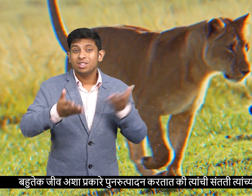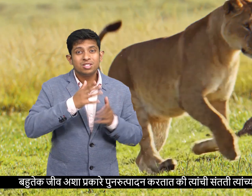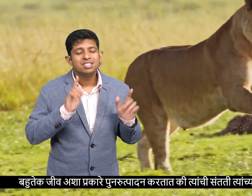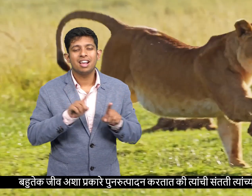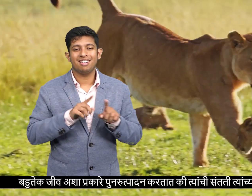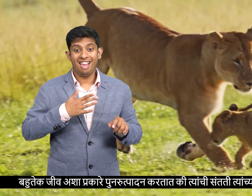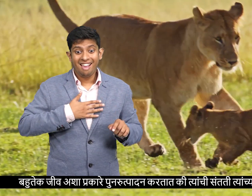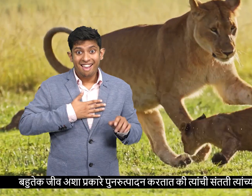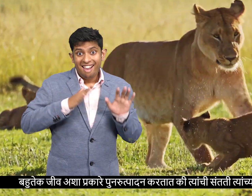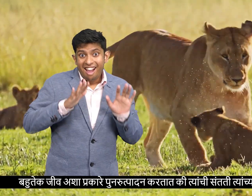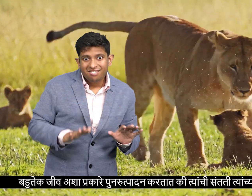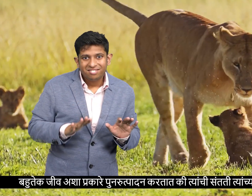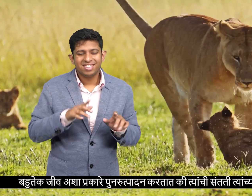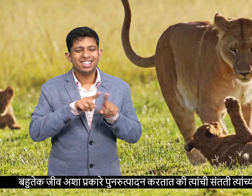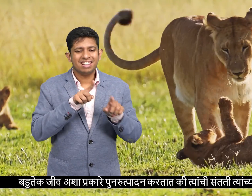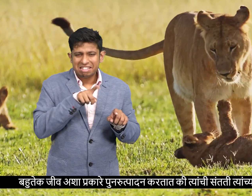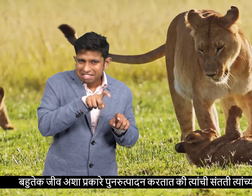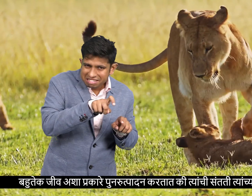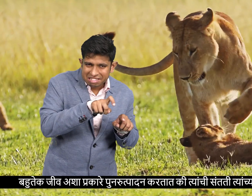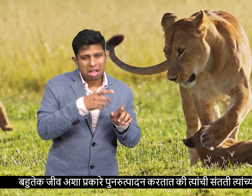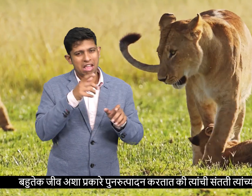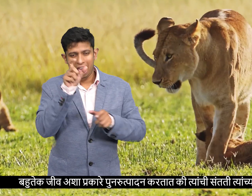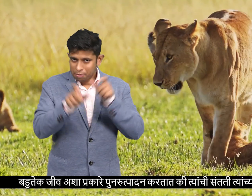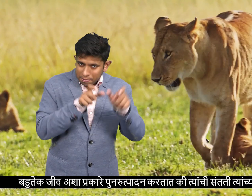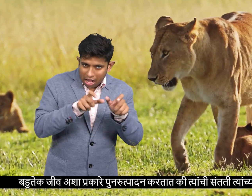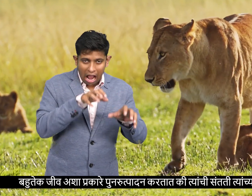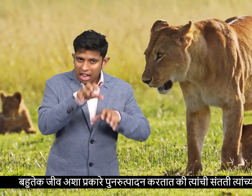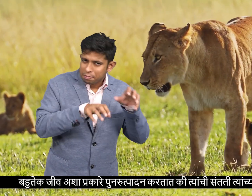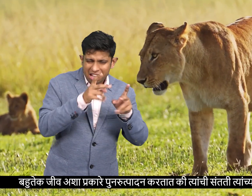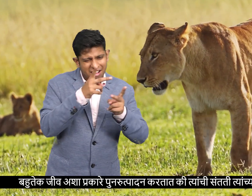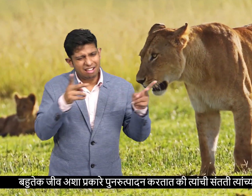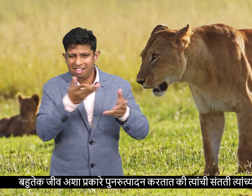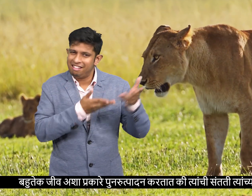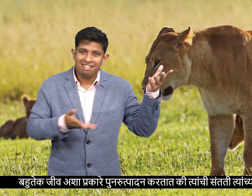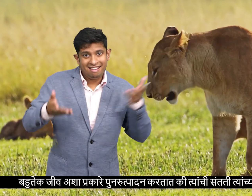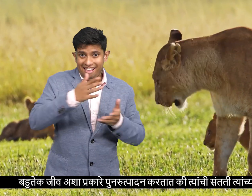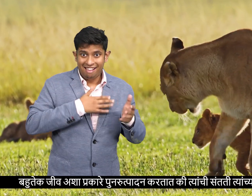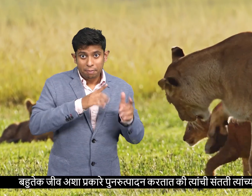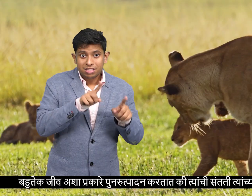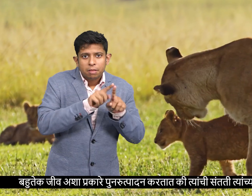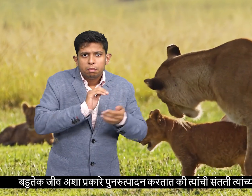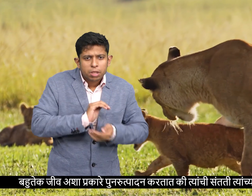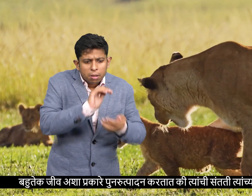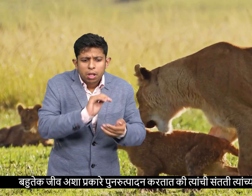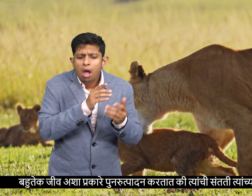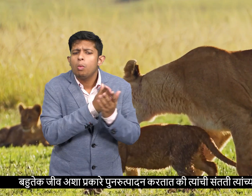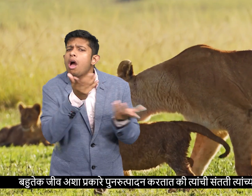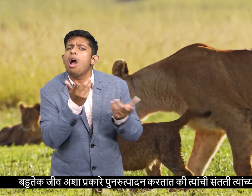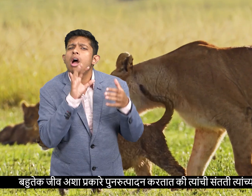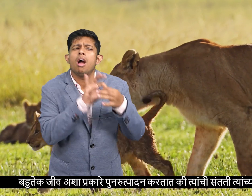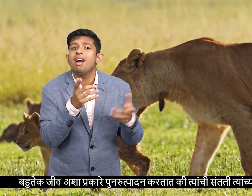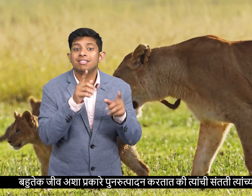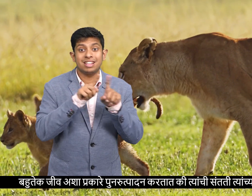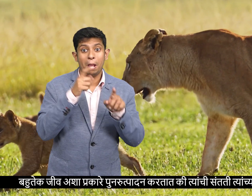बहुतेक जीव अशा प्रकारे पुनरुत्पादन करतात की त्यांची संतती त्यांच्या